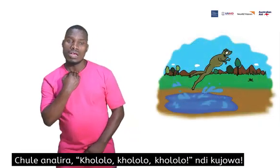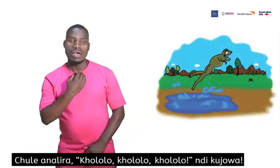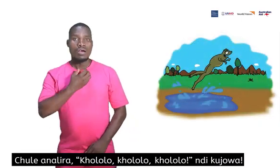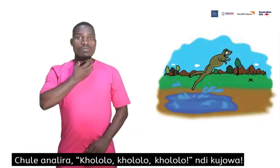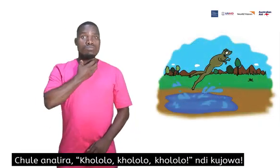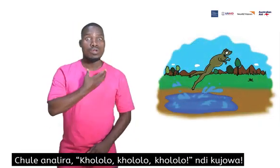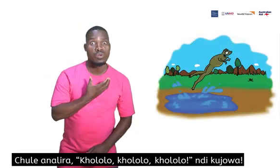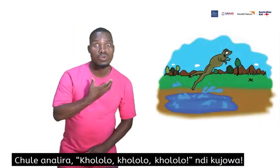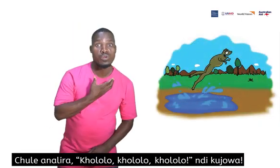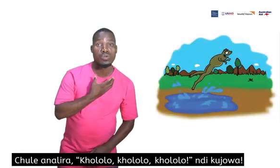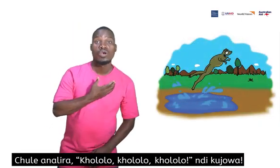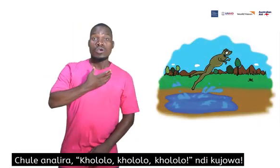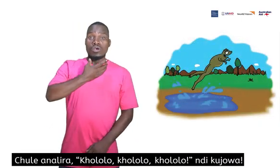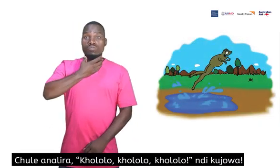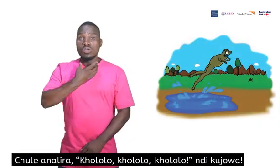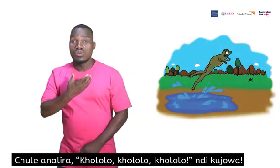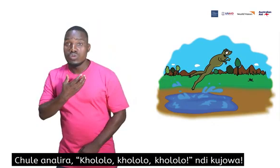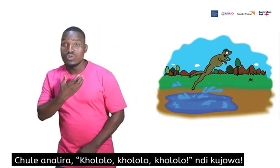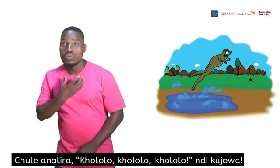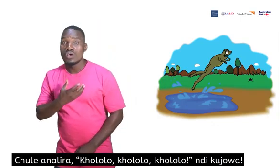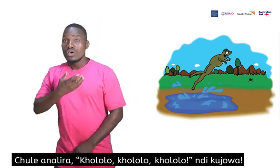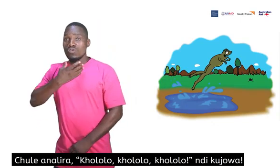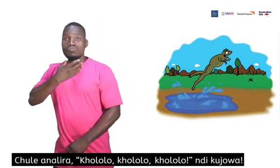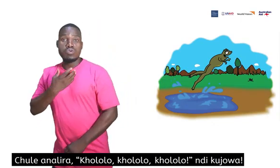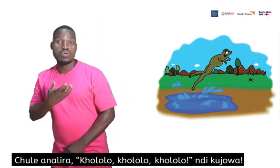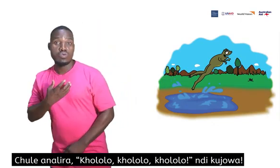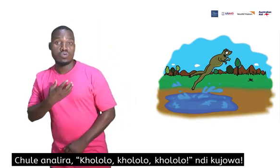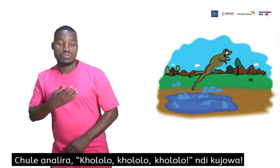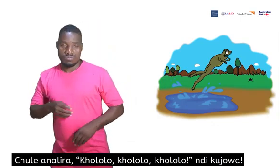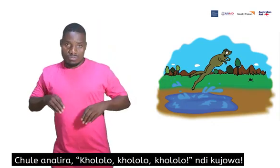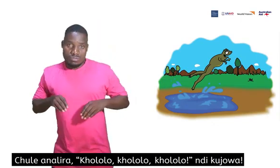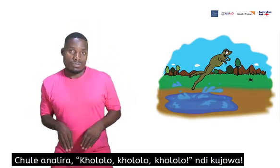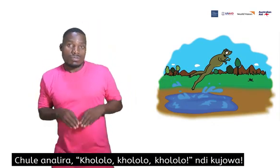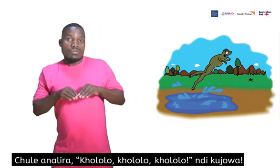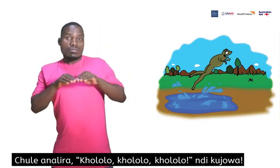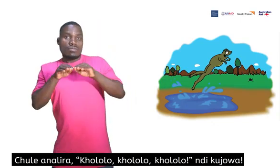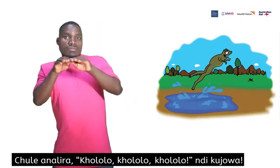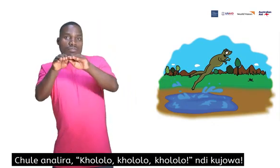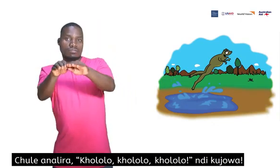Chule analira. Krrr, krrr, krrr. Ndikujowa.